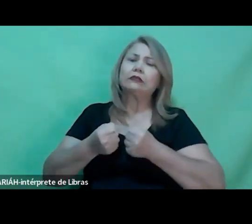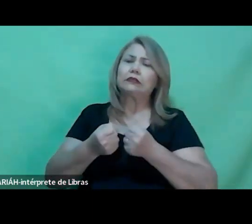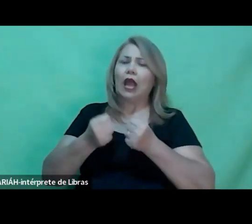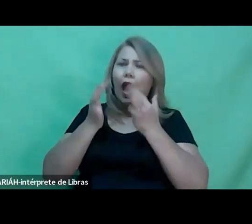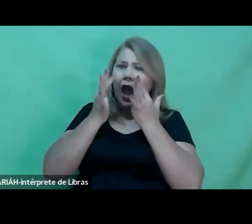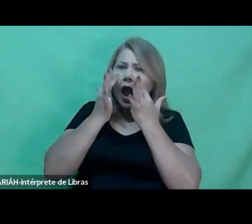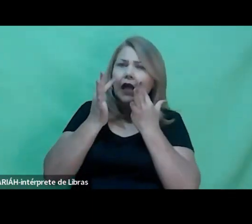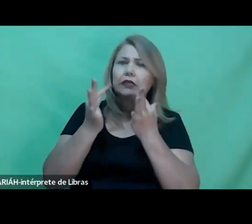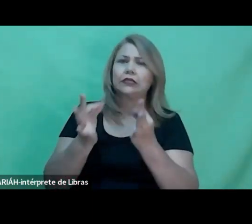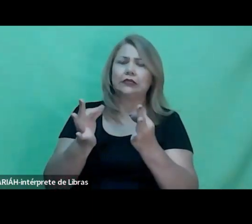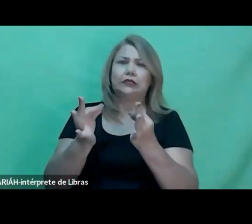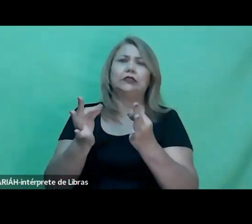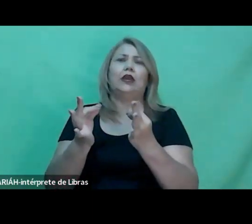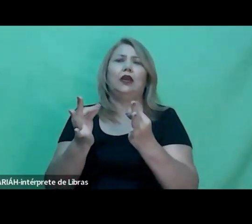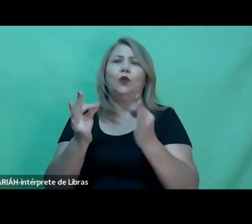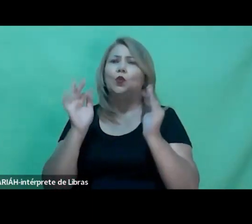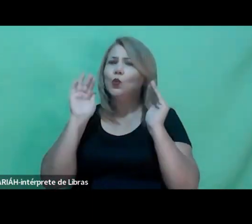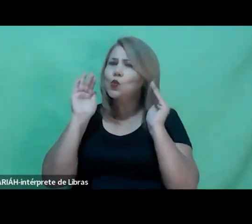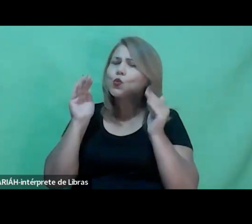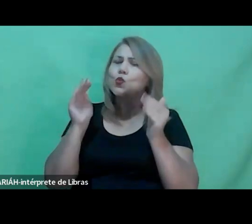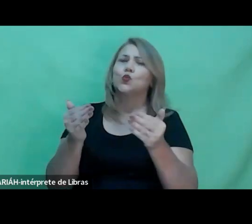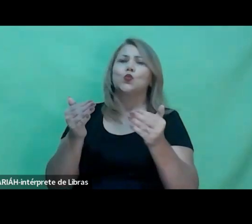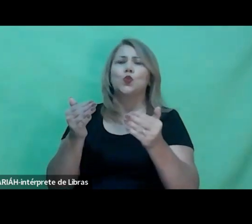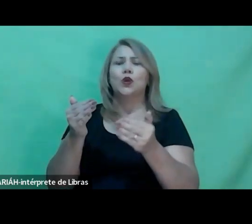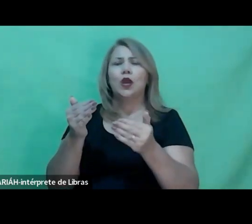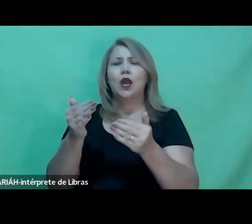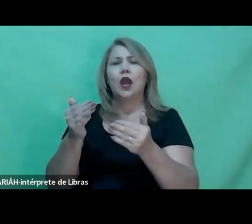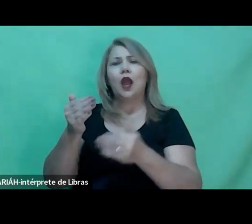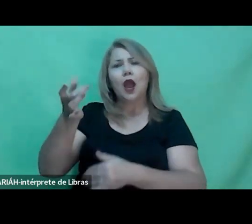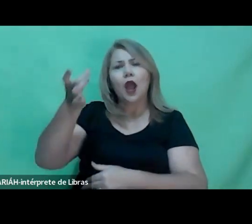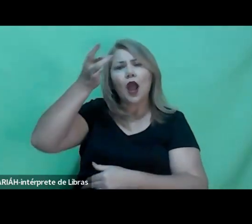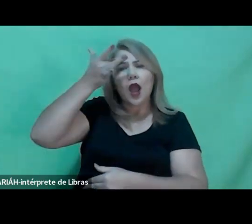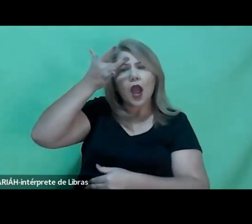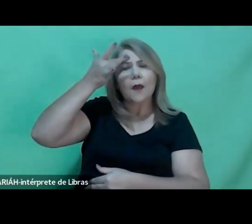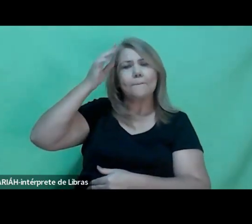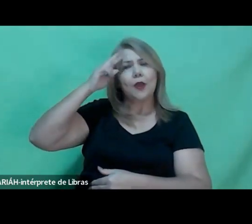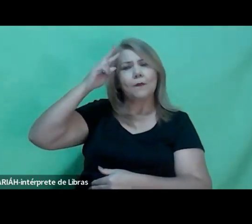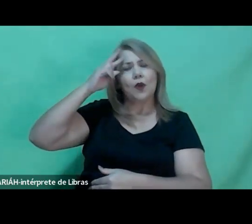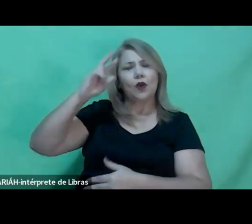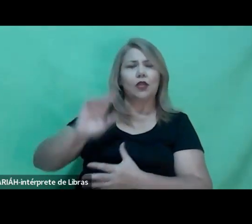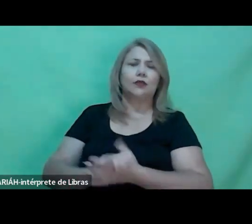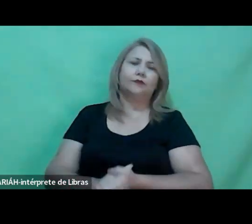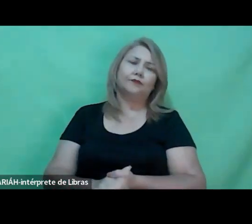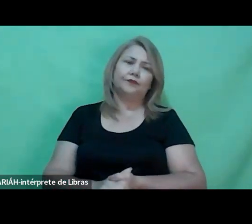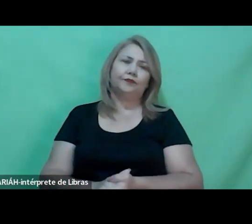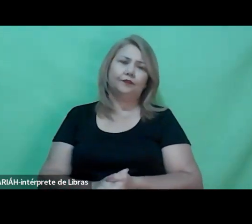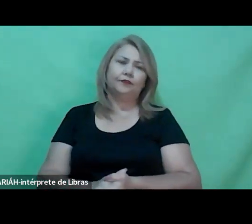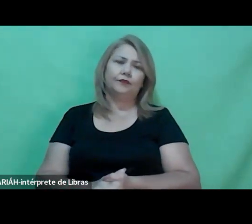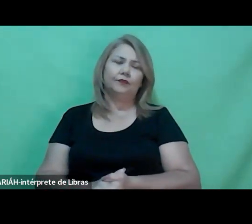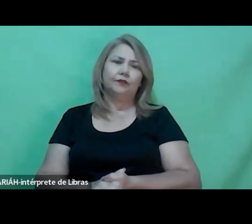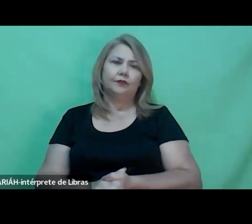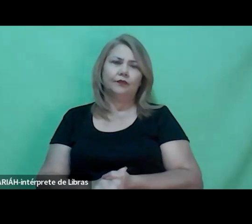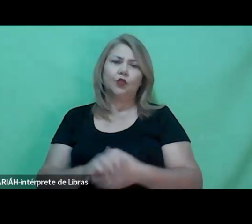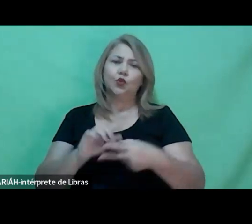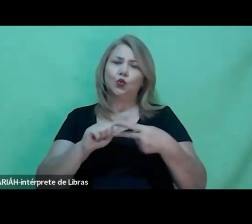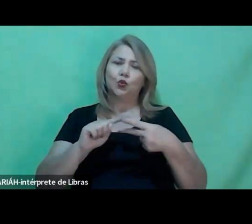sorda un gran esfuerzo de concentración para poder atención para la memoria Esas son las dos